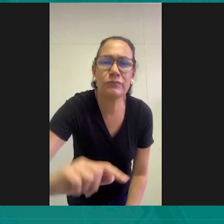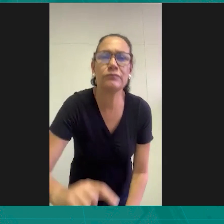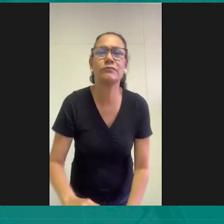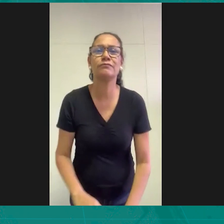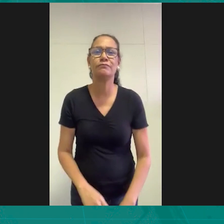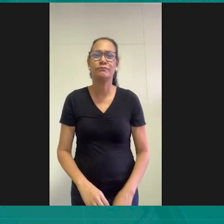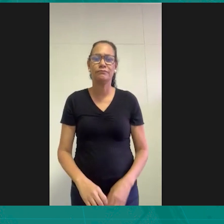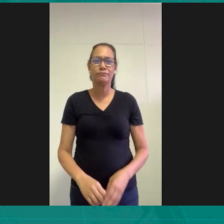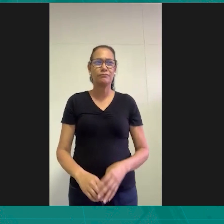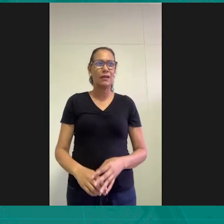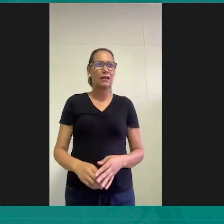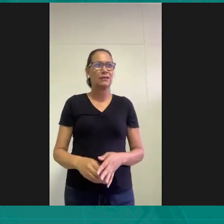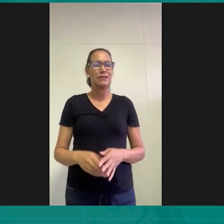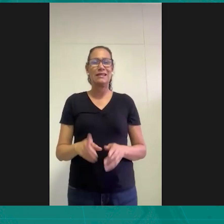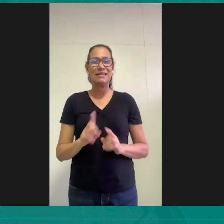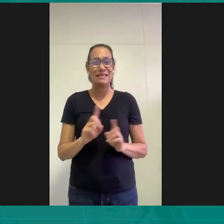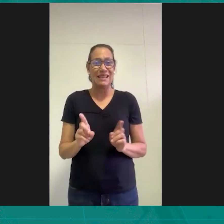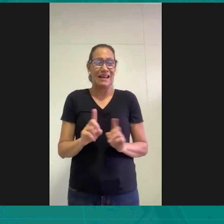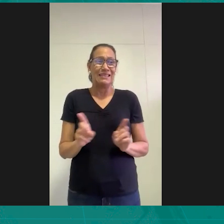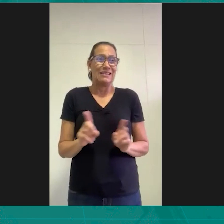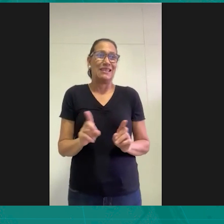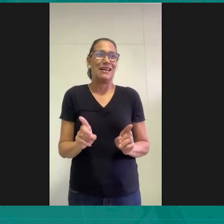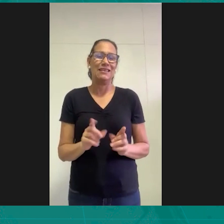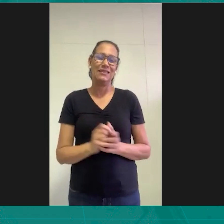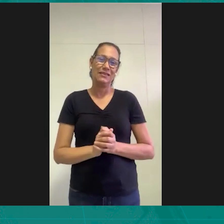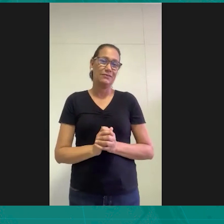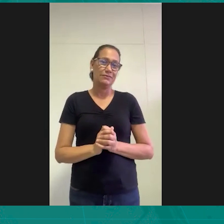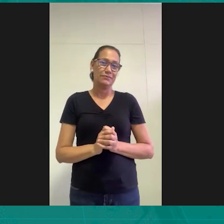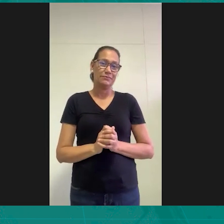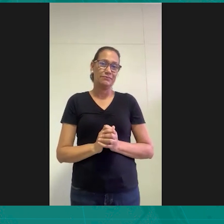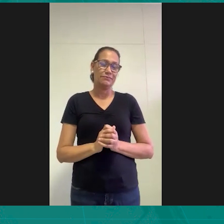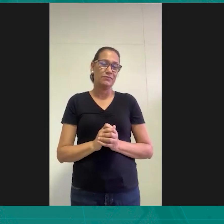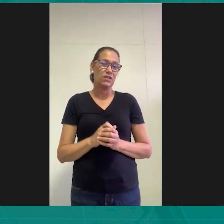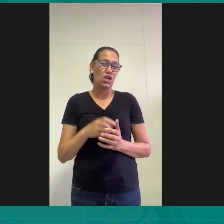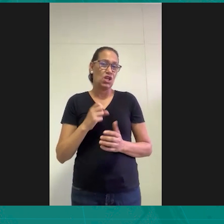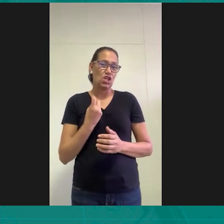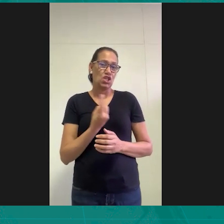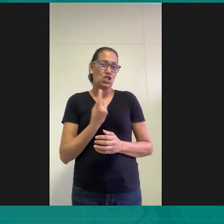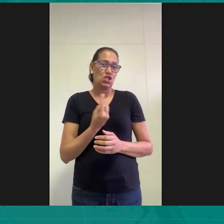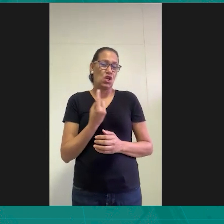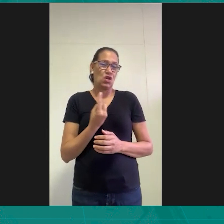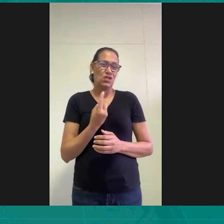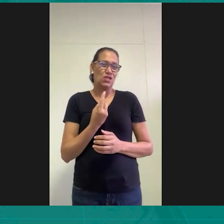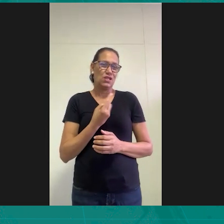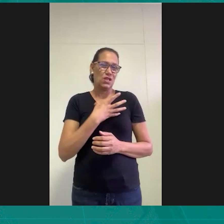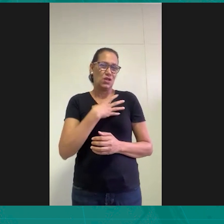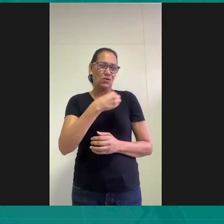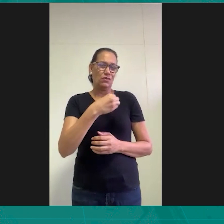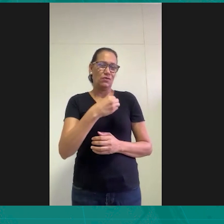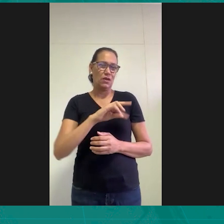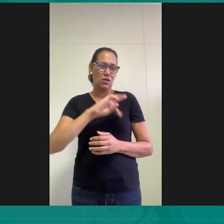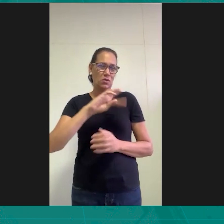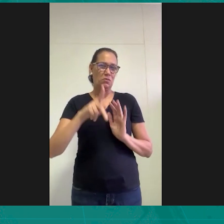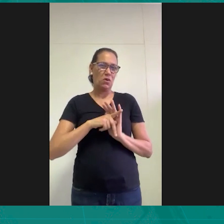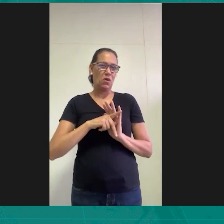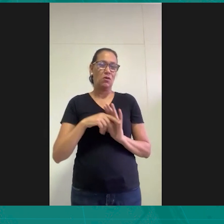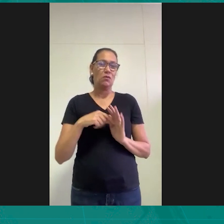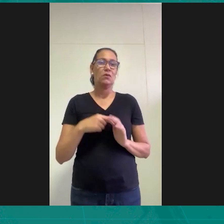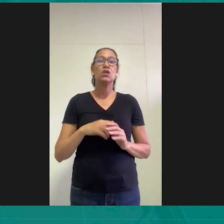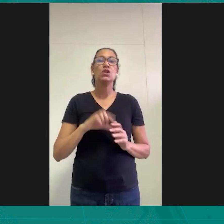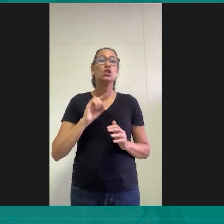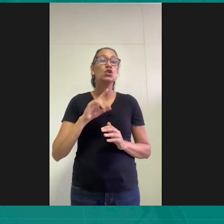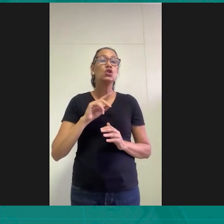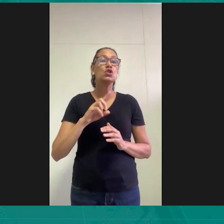nada além do que o Pai quer. Você vai dizer, mas peraí, você está inventando. Tá bom, então vamos lá, olhar para João 17.